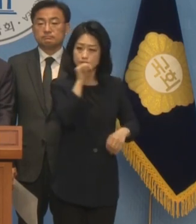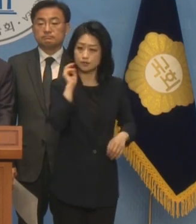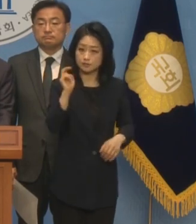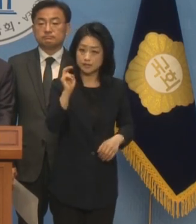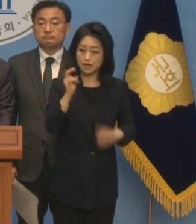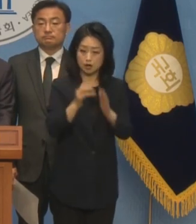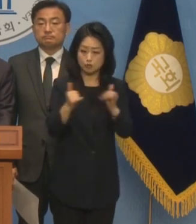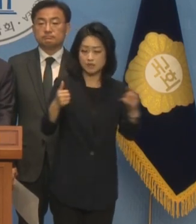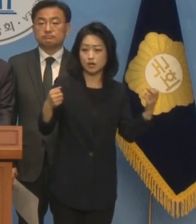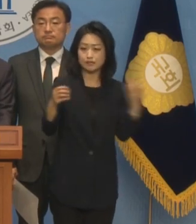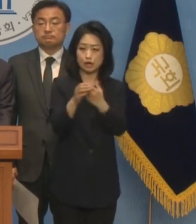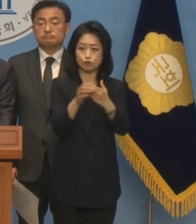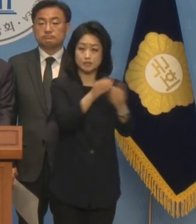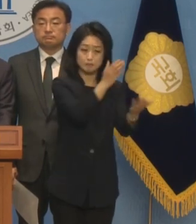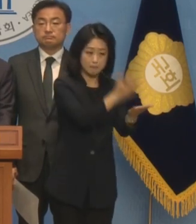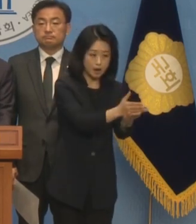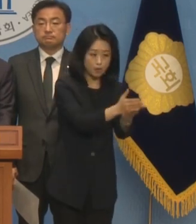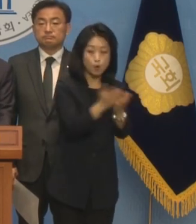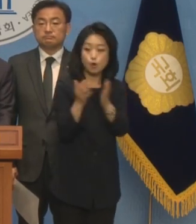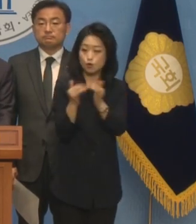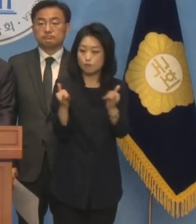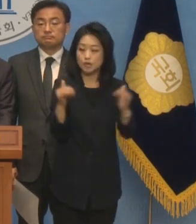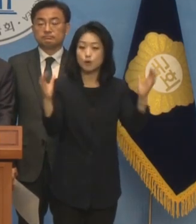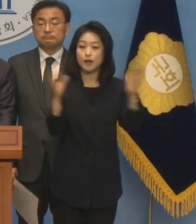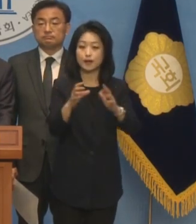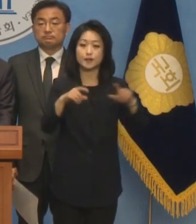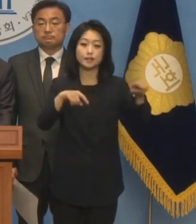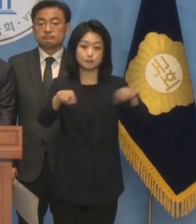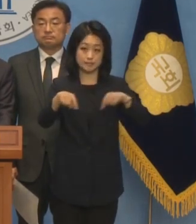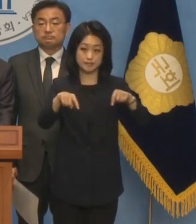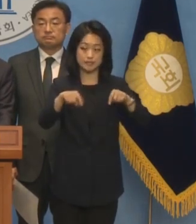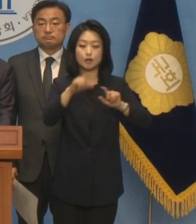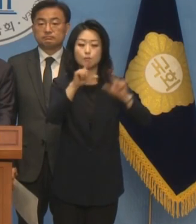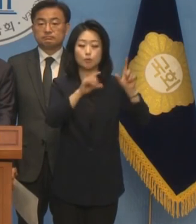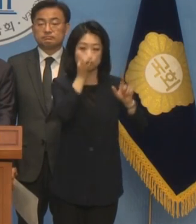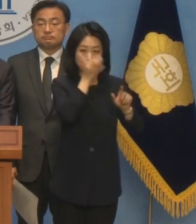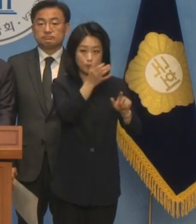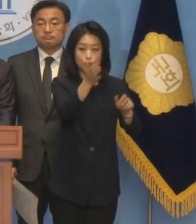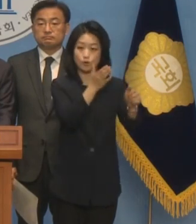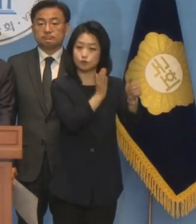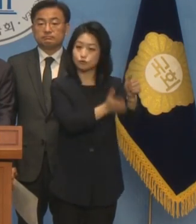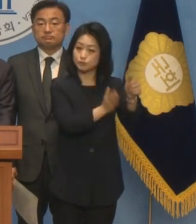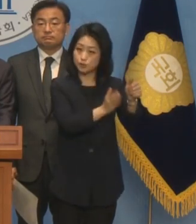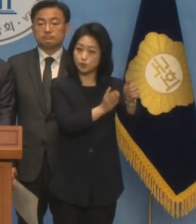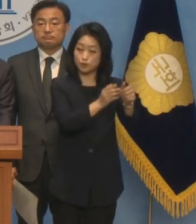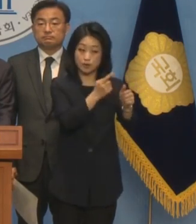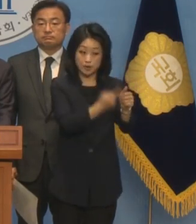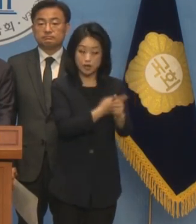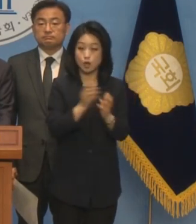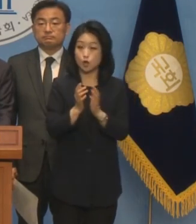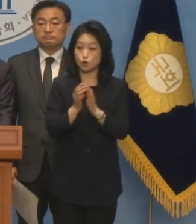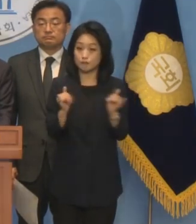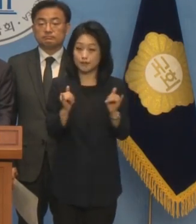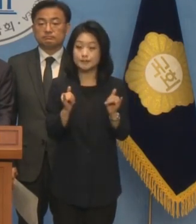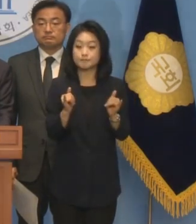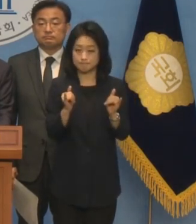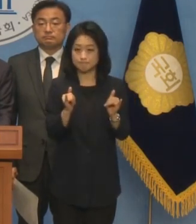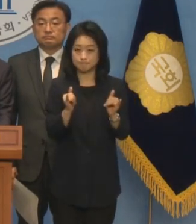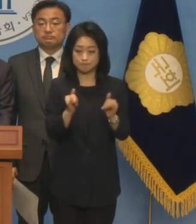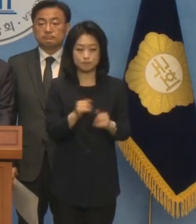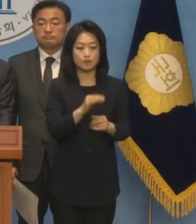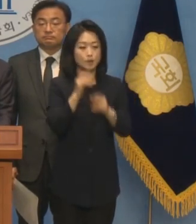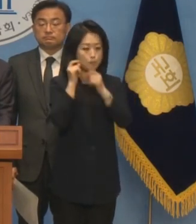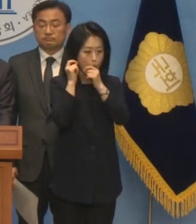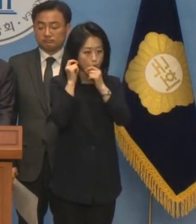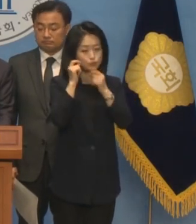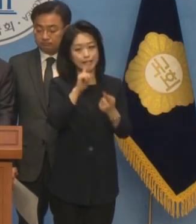싸우리 하지 말고 국민과 협치하는 국민의 힘이 될 때 국민은 다시 합리적 포수에